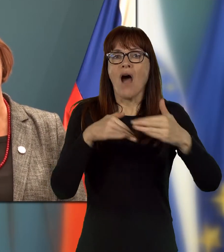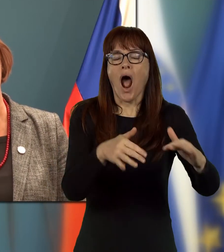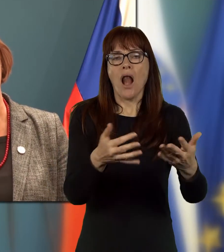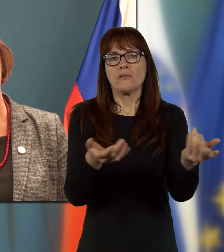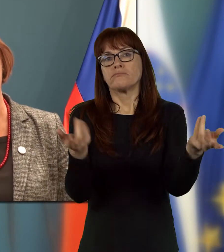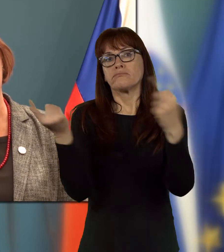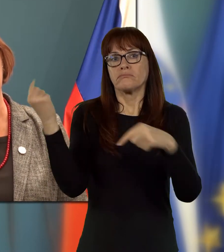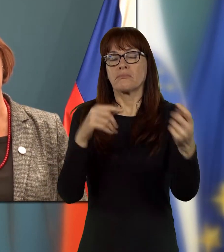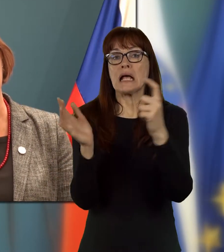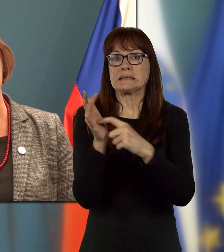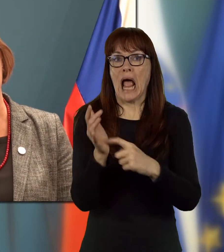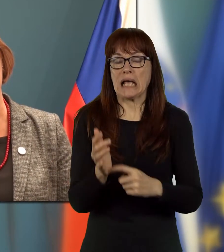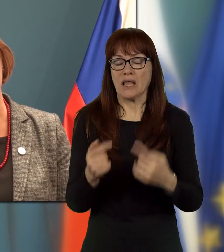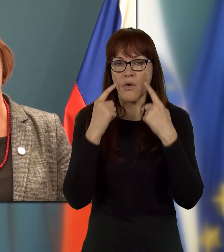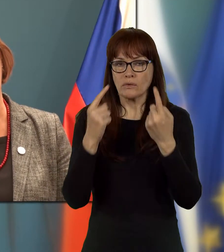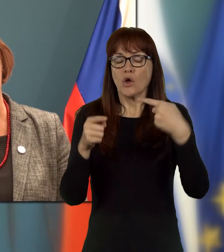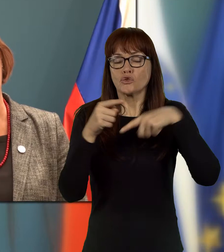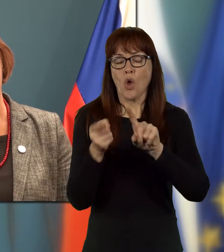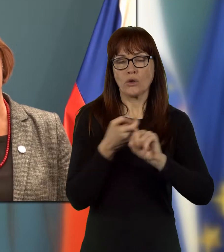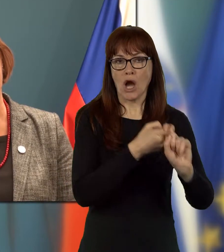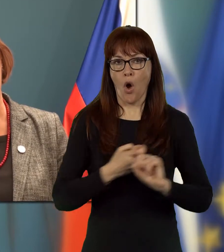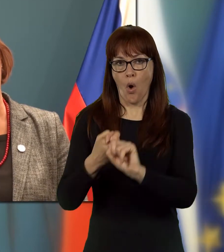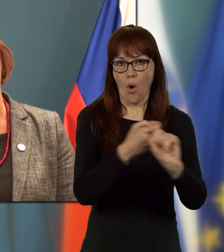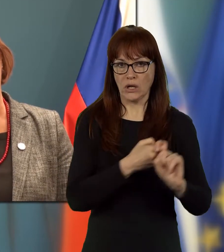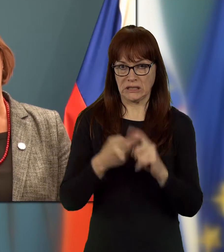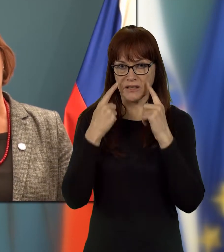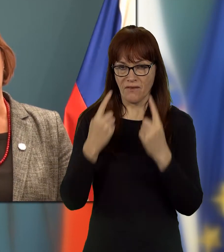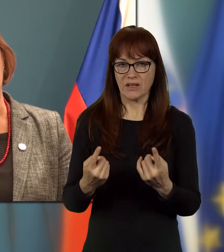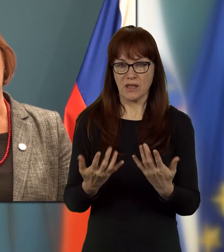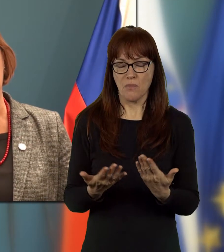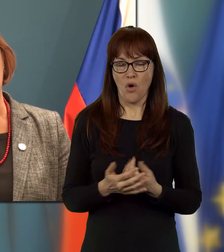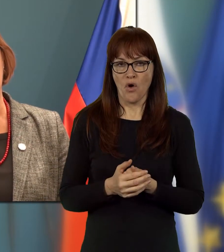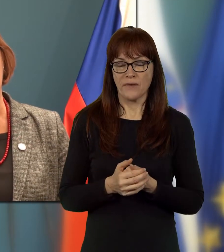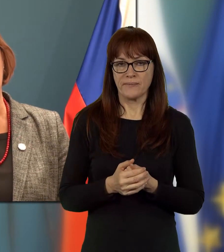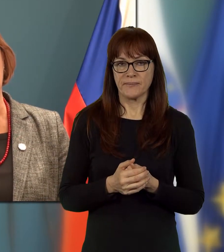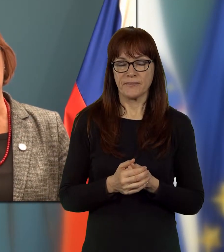val zahtev, ki jih zdaj vidimo, celo znotraj koalicije?